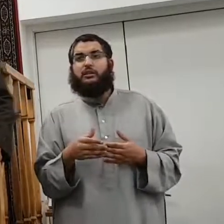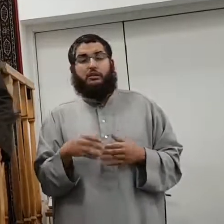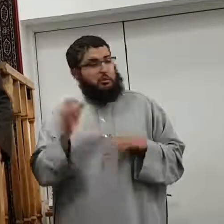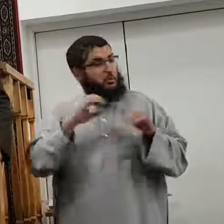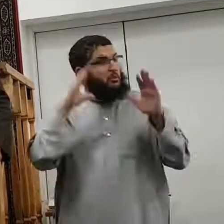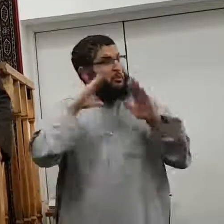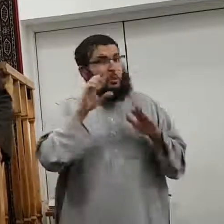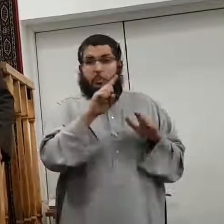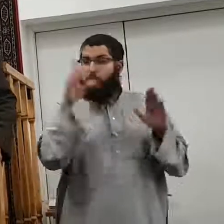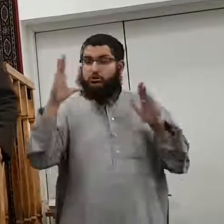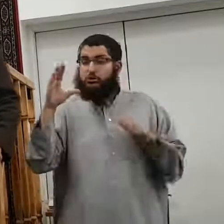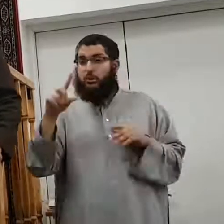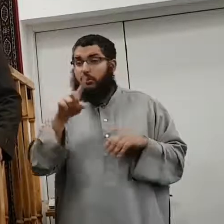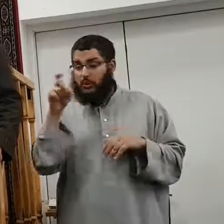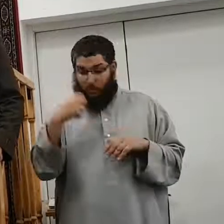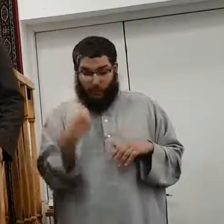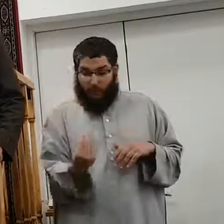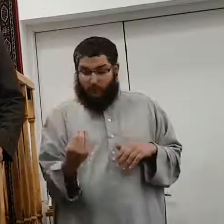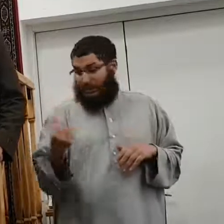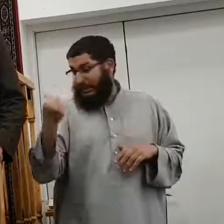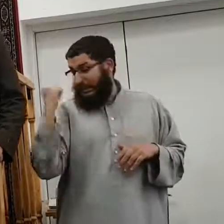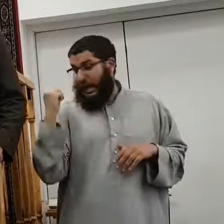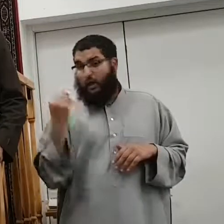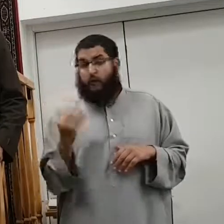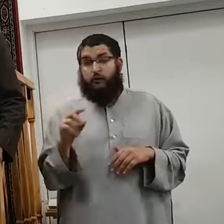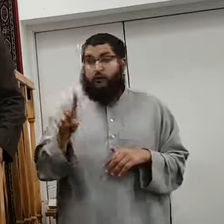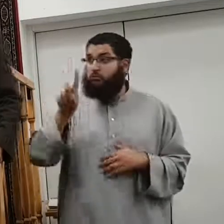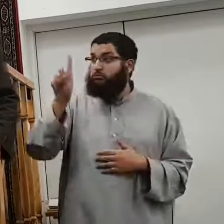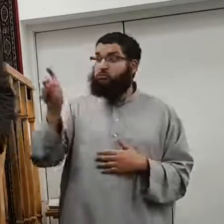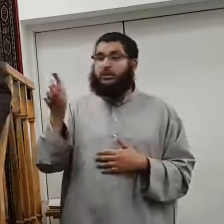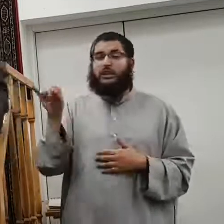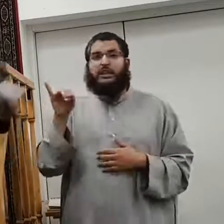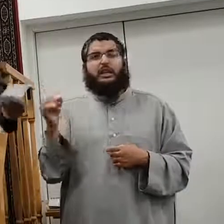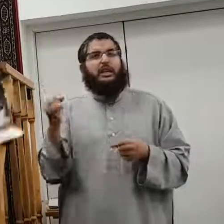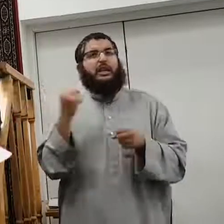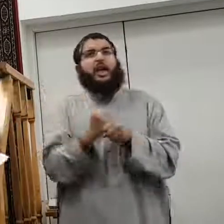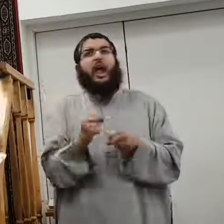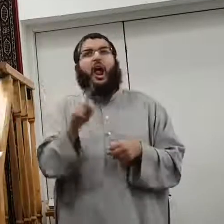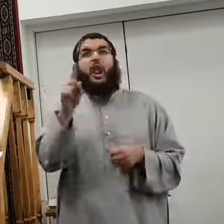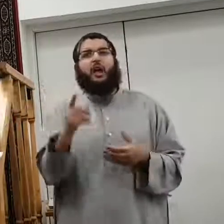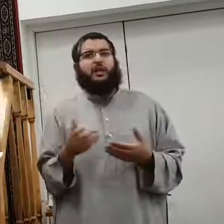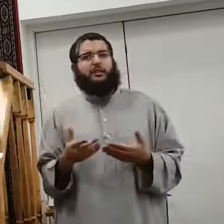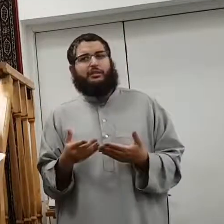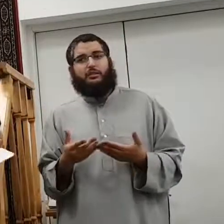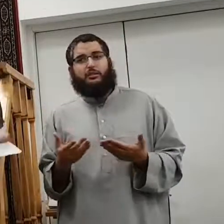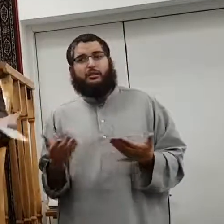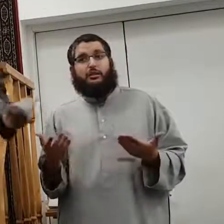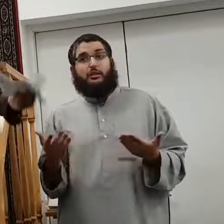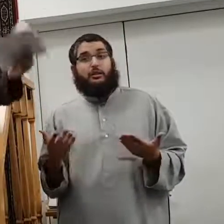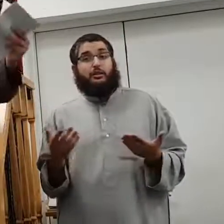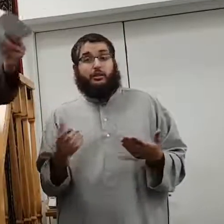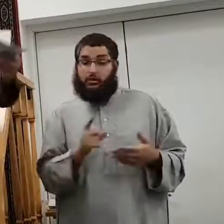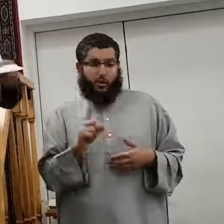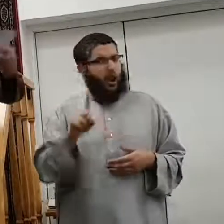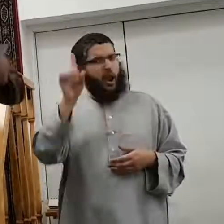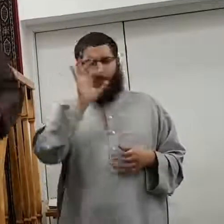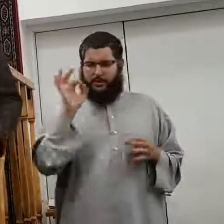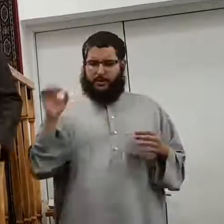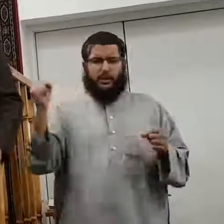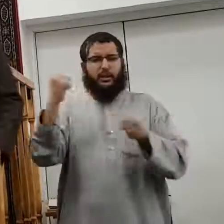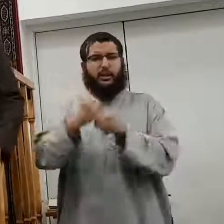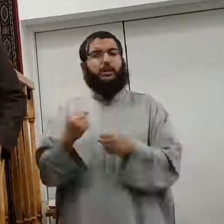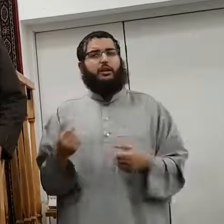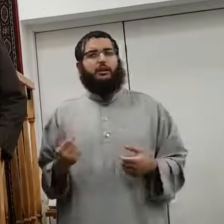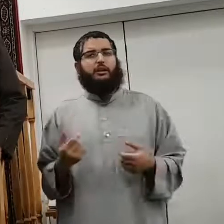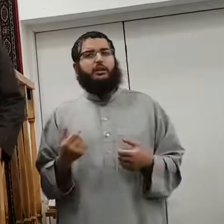d'un musulman comme d'un non-musulman. J'ai reçu cette question hier. Hier, qu'est-ce que tu vas lui répondre? Tu vas lui dire, non, Allah, il n'a pas de créateur. Ok, très